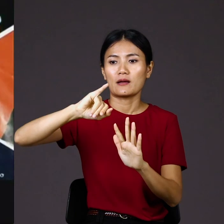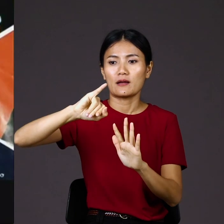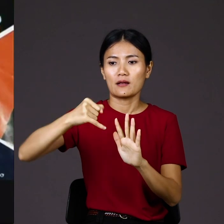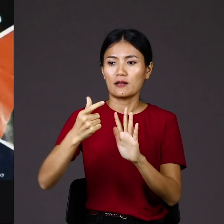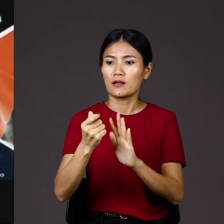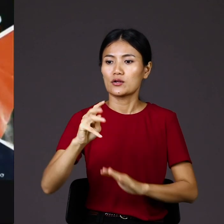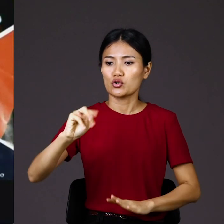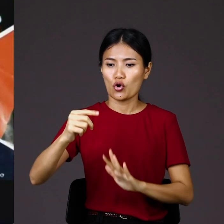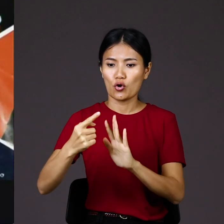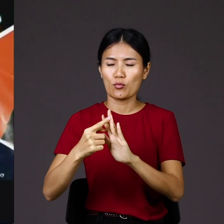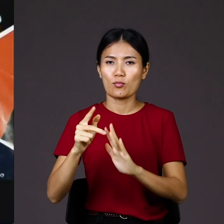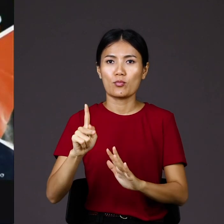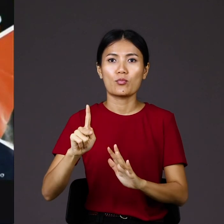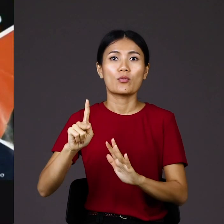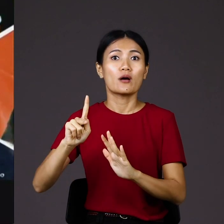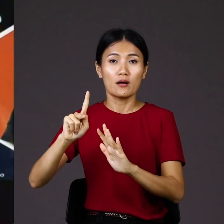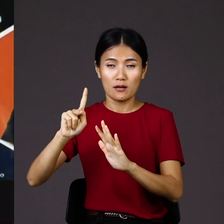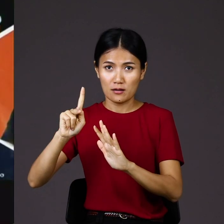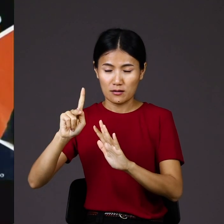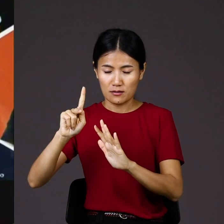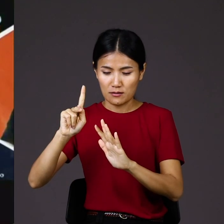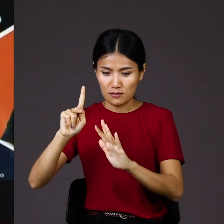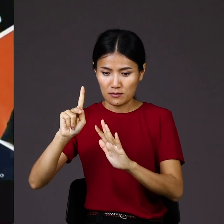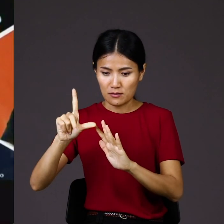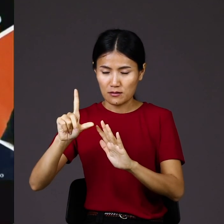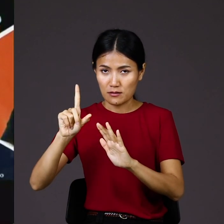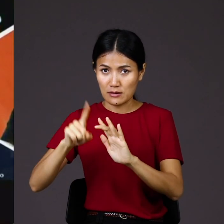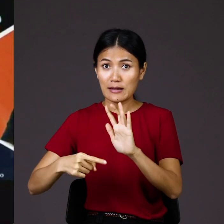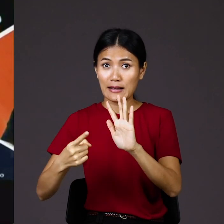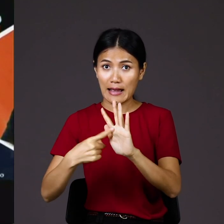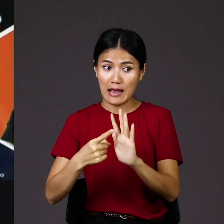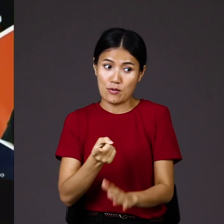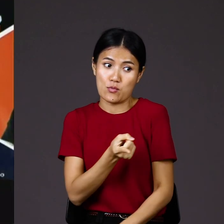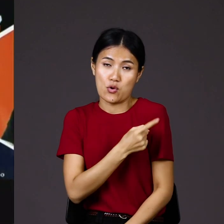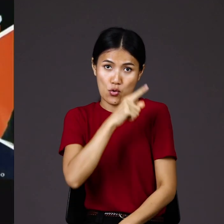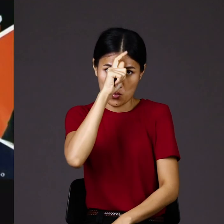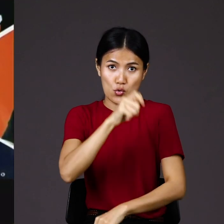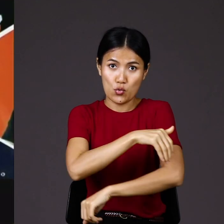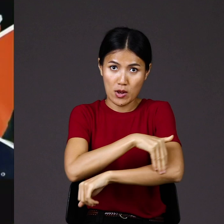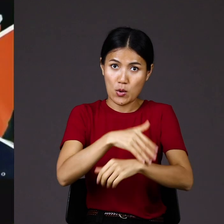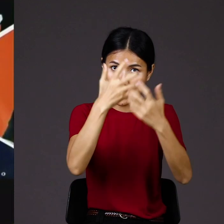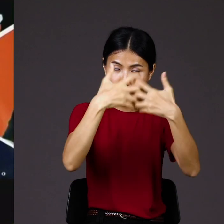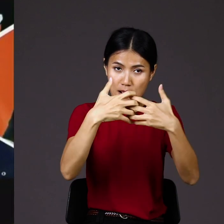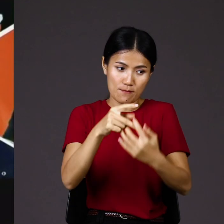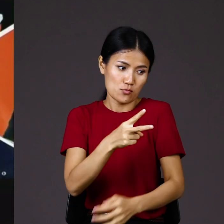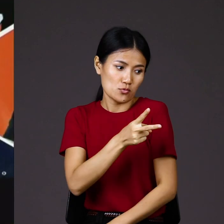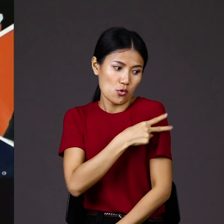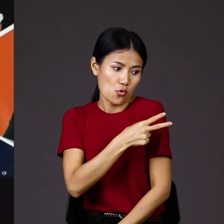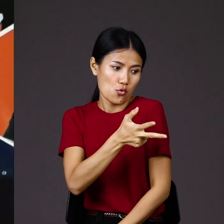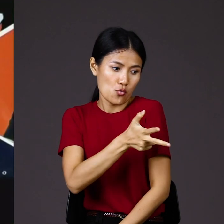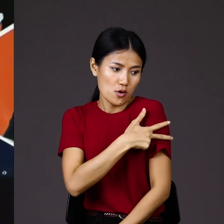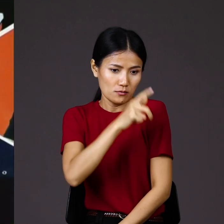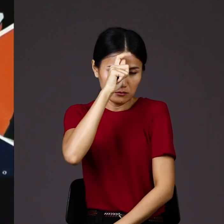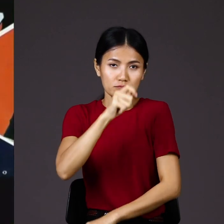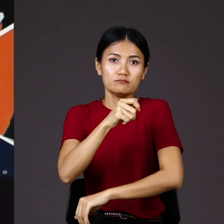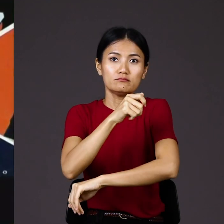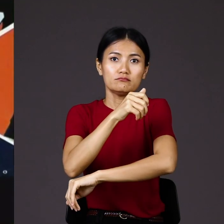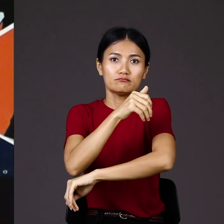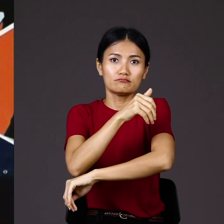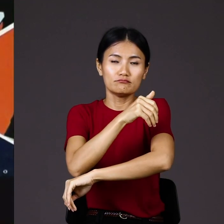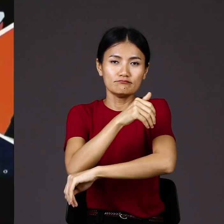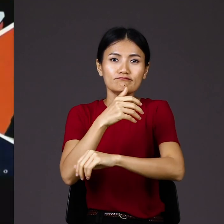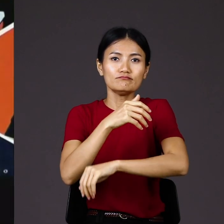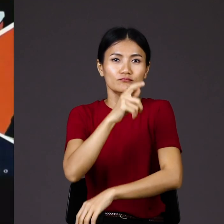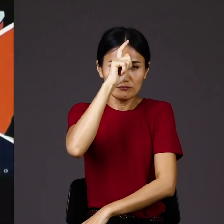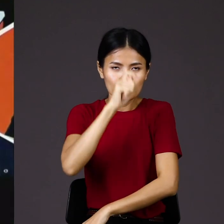เกล้าพระนครเหนือปริญญาตรีวิศวกรรมศาสตร์อุตสาหการปริญญาโทและปริญญาเ